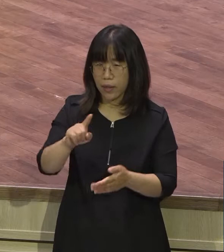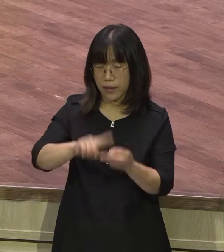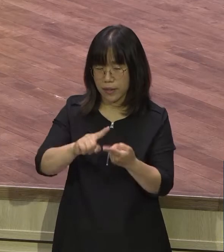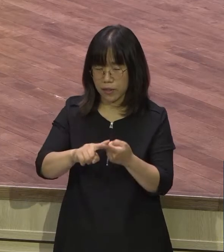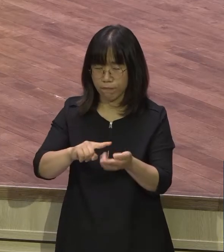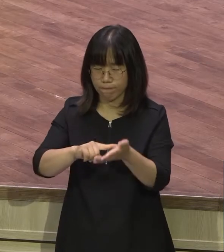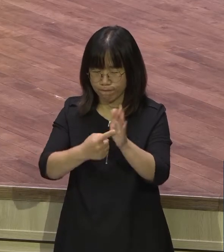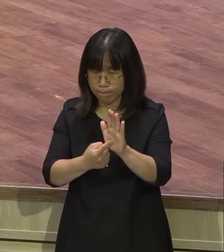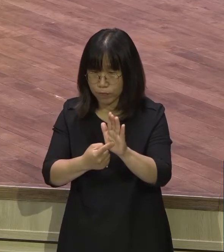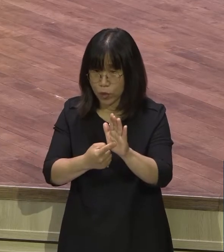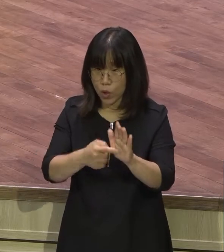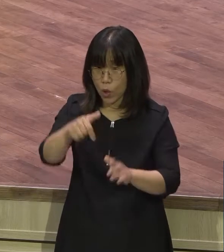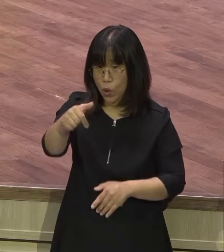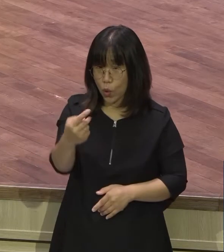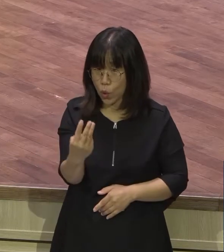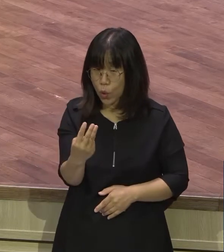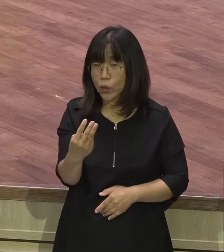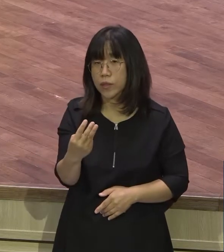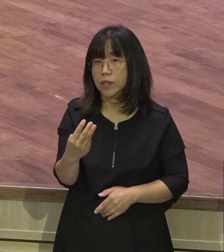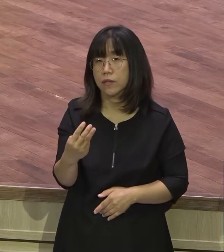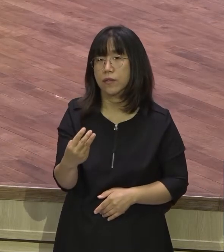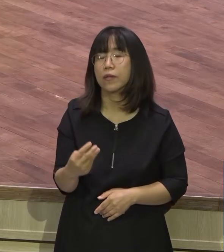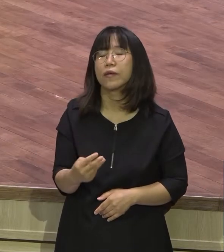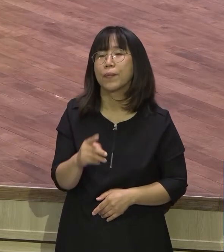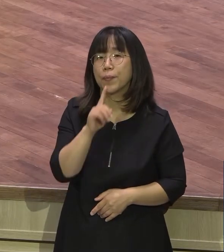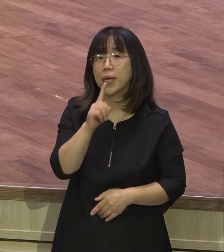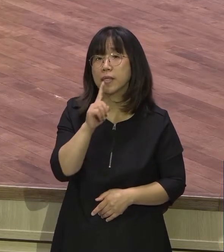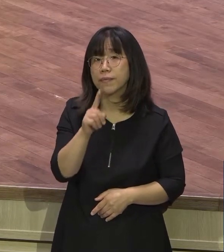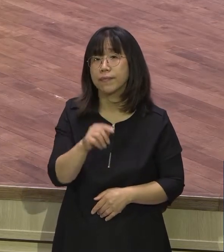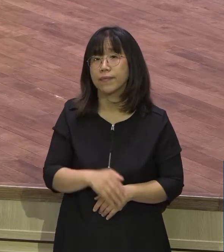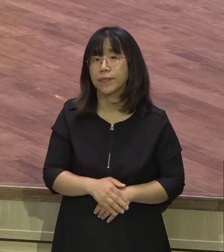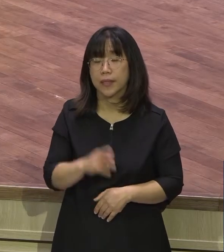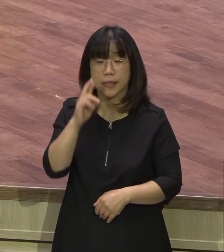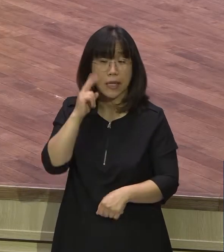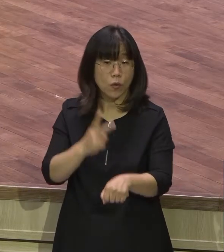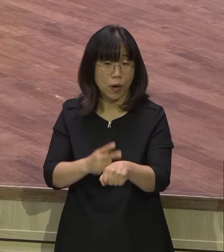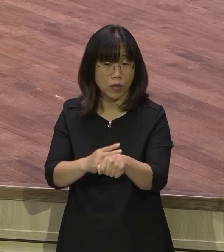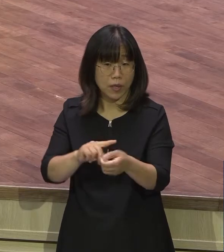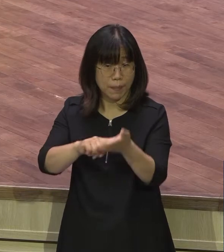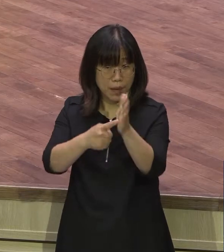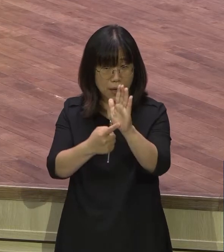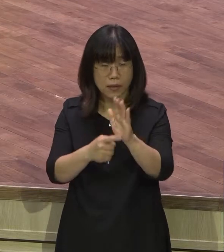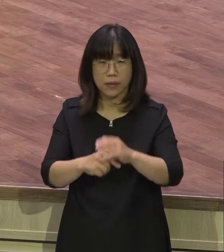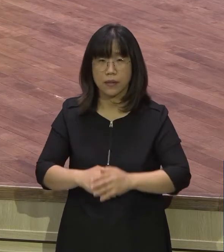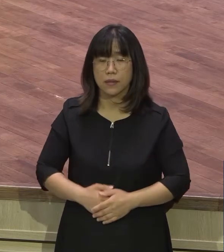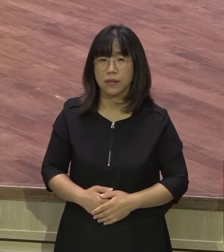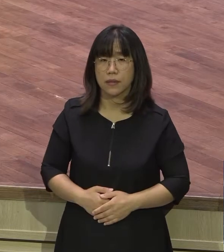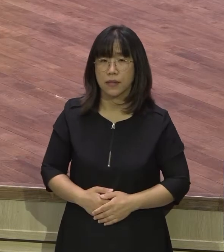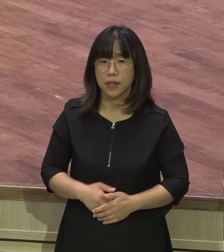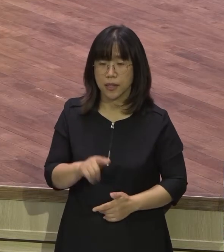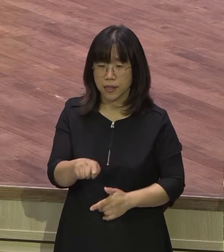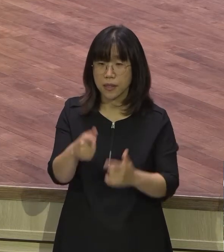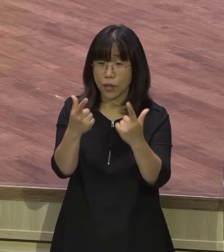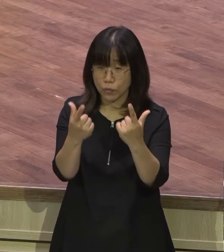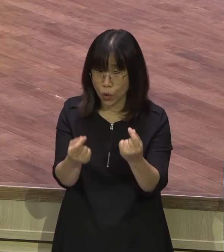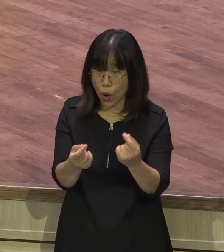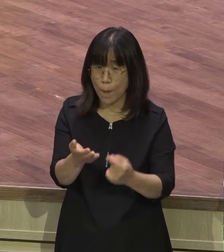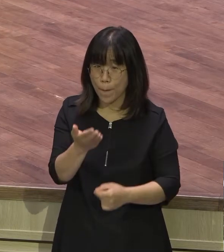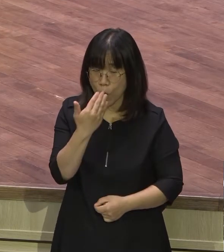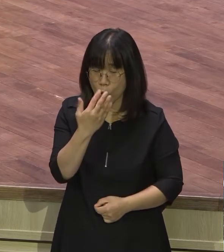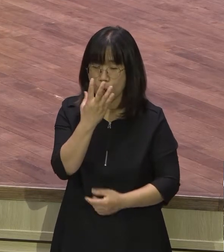골로세스 2장 16절로 10절에 보면 이 사실을 사도바울이 강조합니다. 그러므로 먹고 마시는